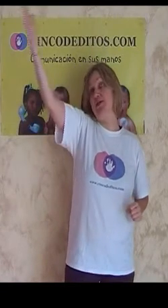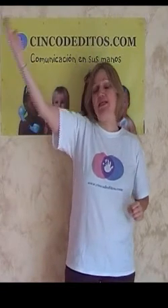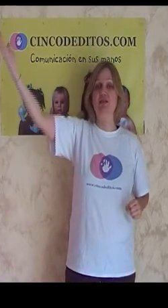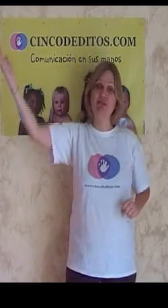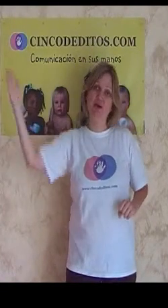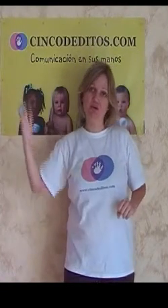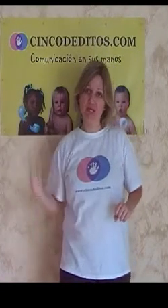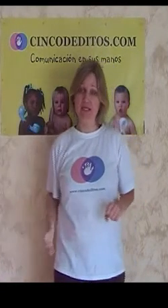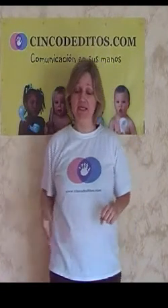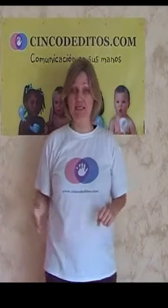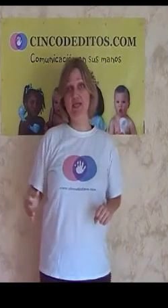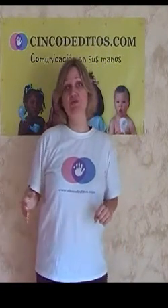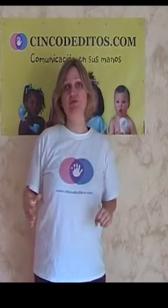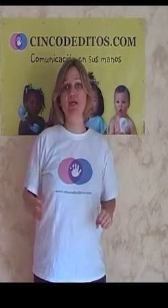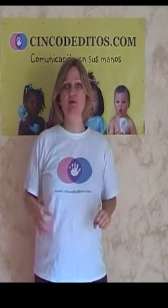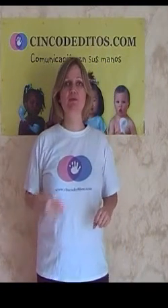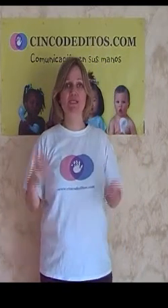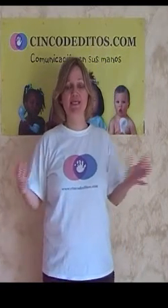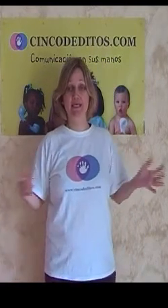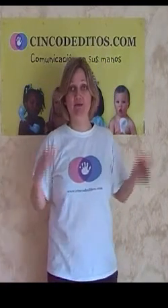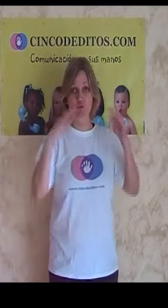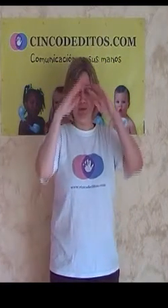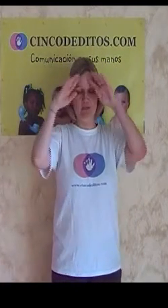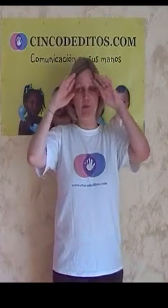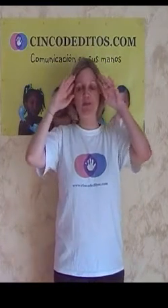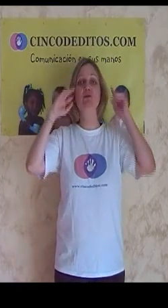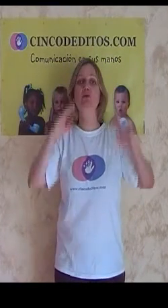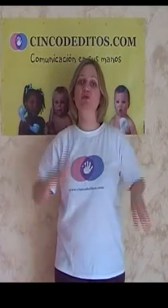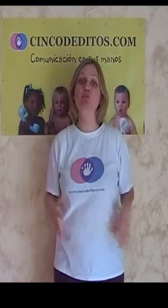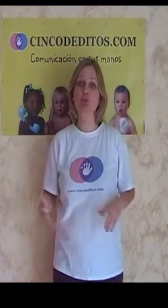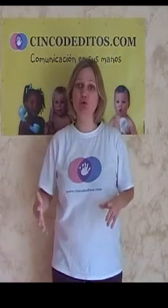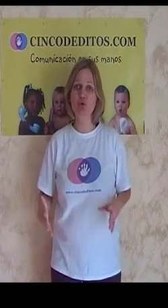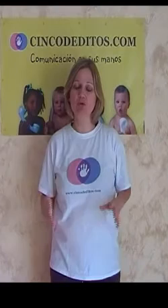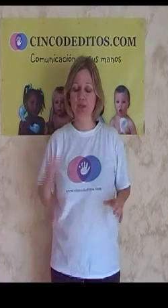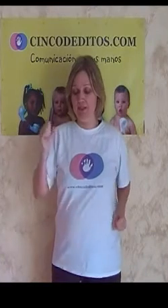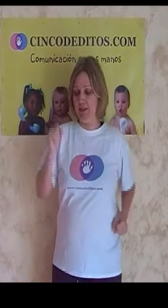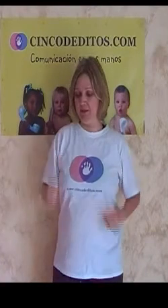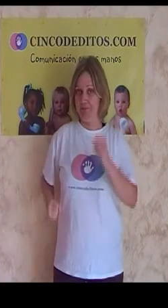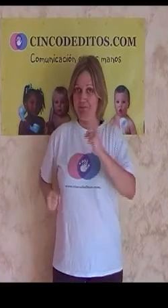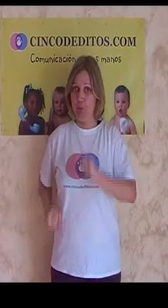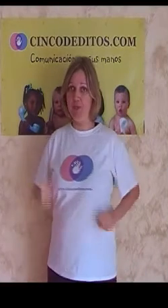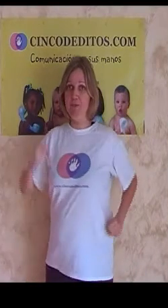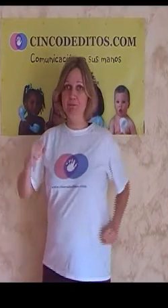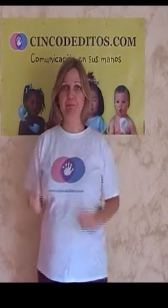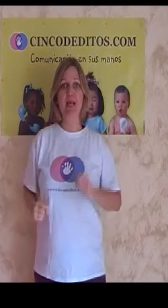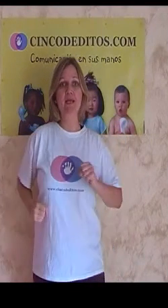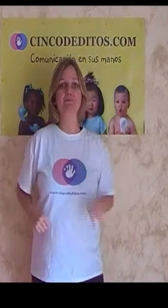nubes, en el cielo, en este caso, ¿vale? No vamos a asignar nubes de momento porque es muy pronto. Voy. ¿Vale?